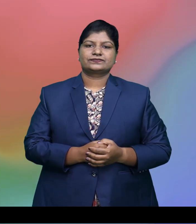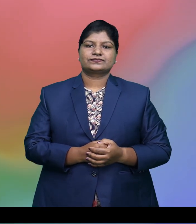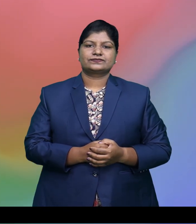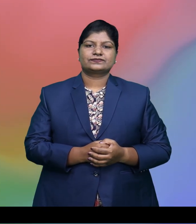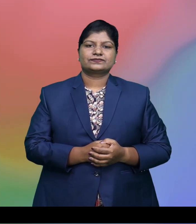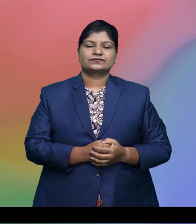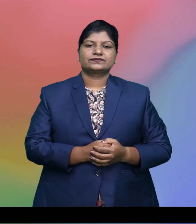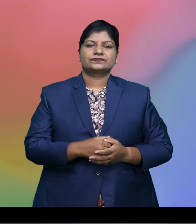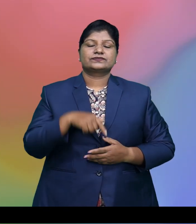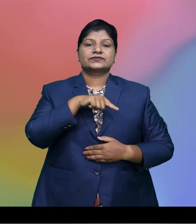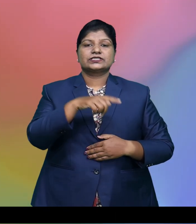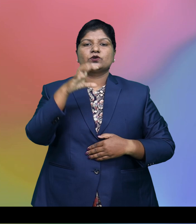కరోనరీ సర్క్యులేషన్.